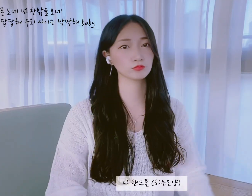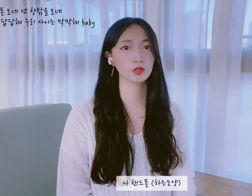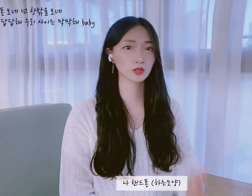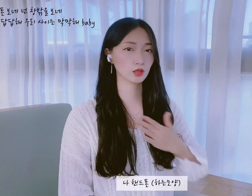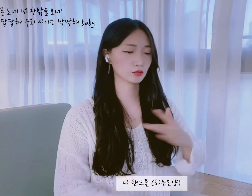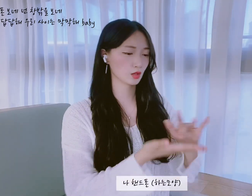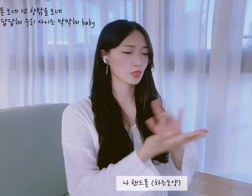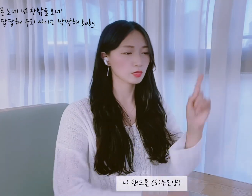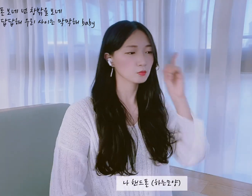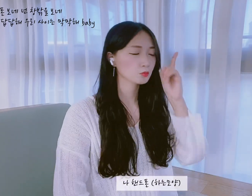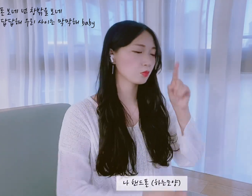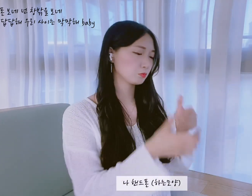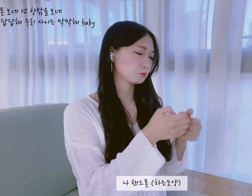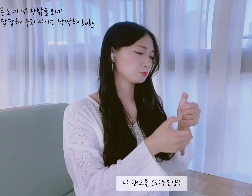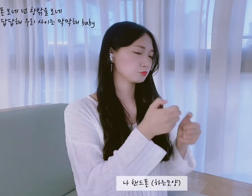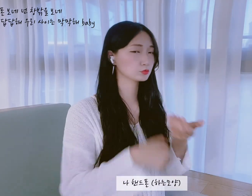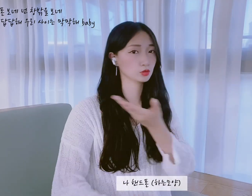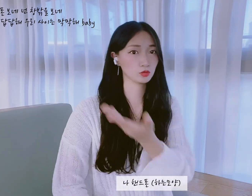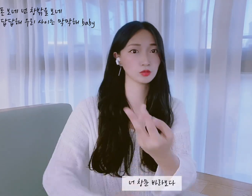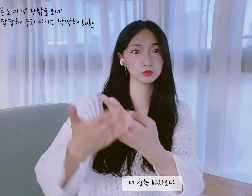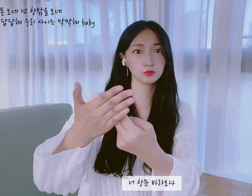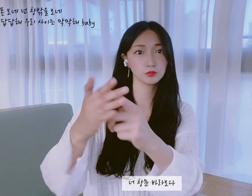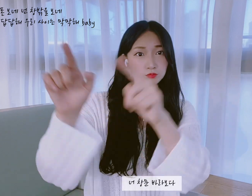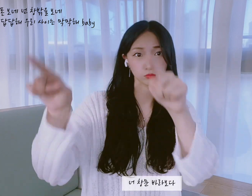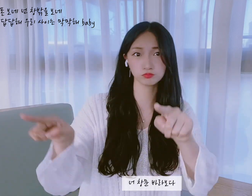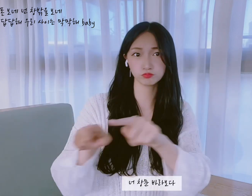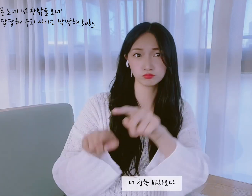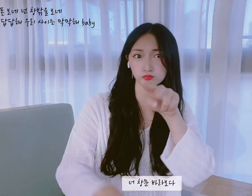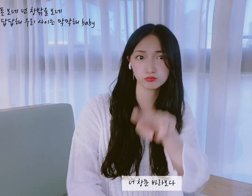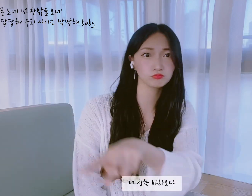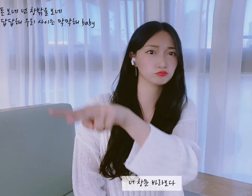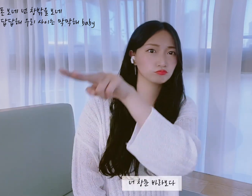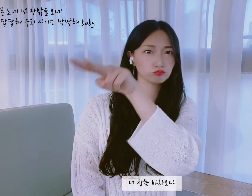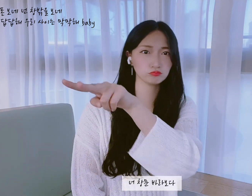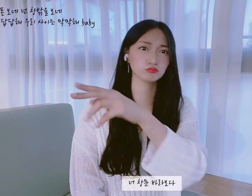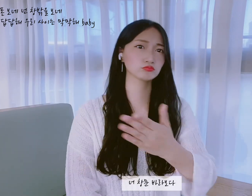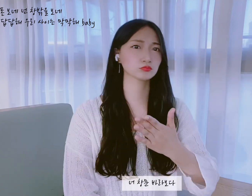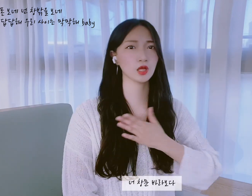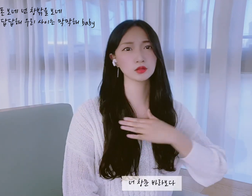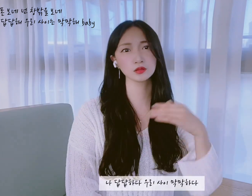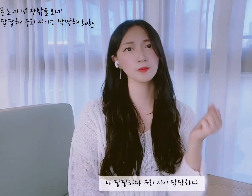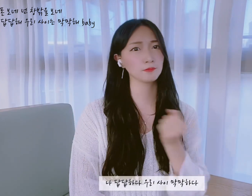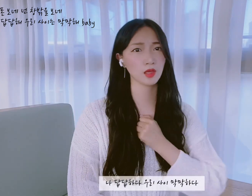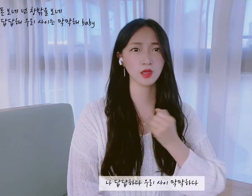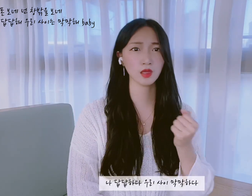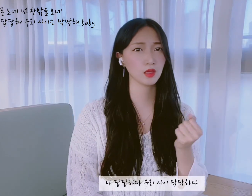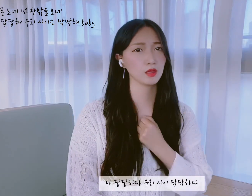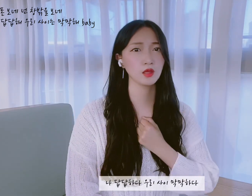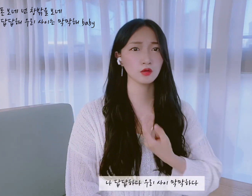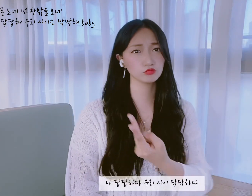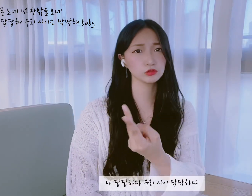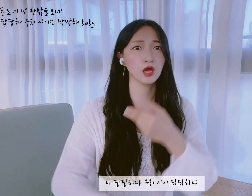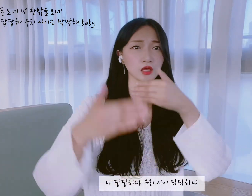핸드폰 보네 넌 창밖을 보네 난 너무 답답해 우리 사이